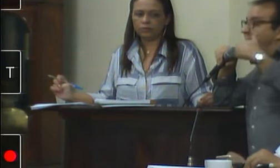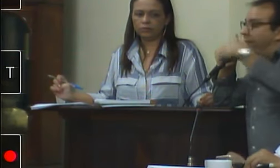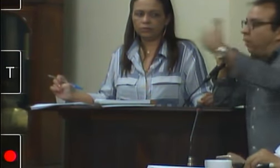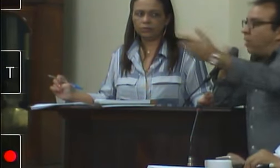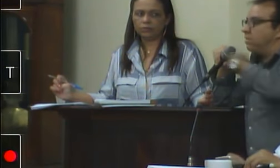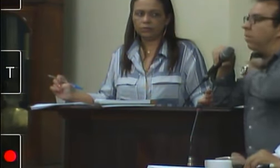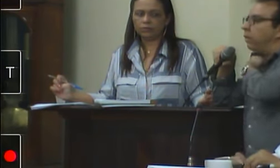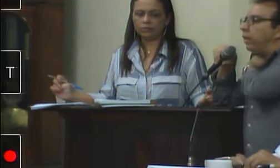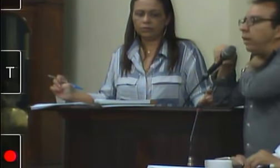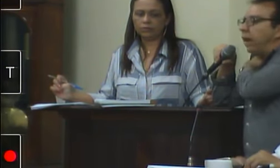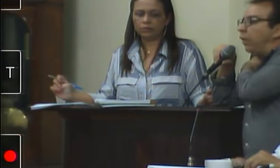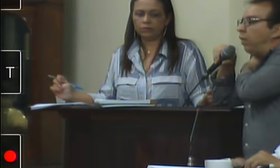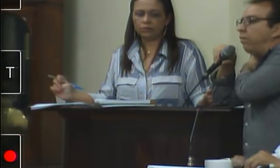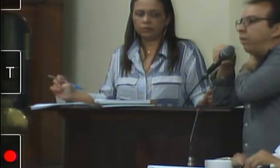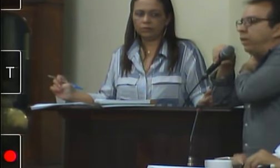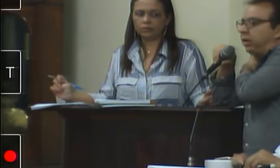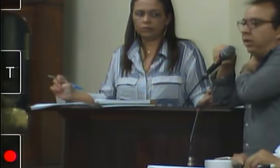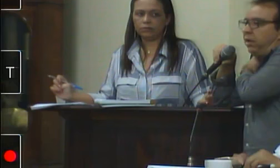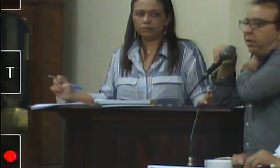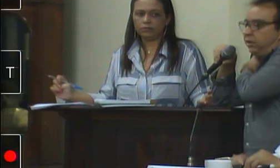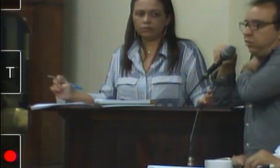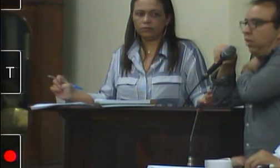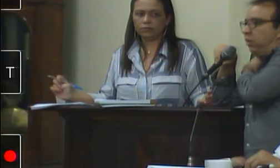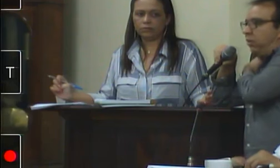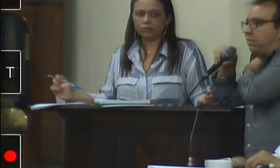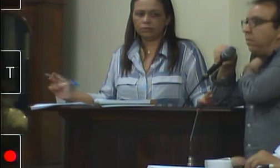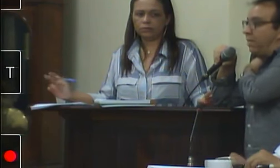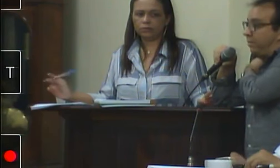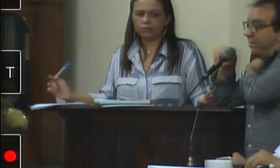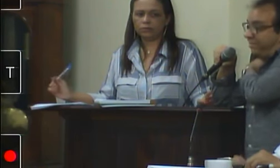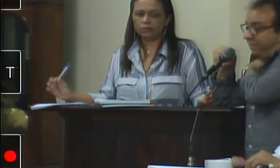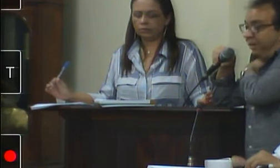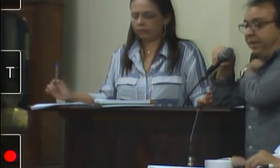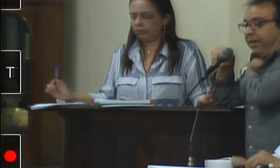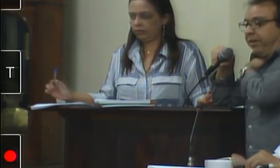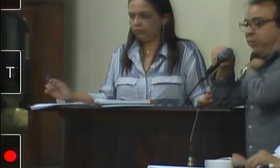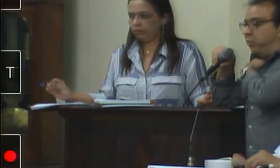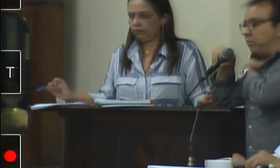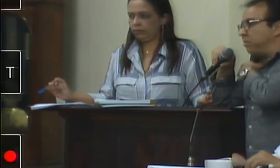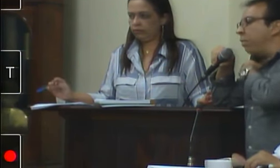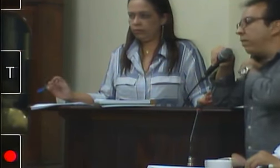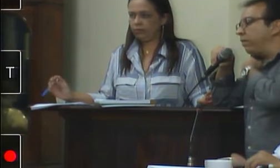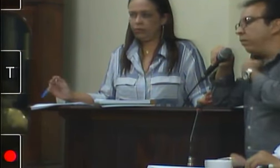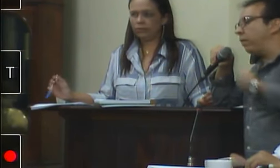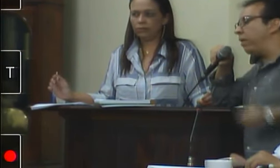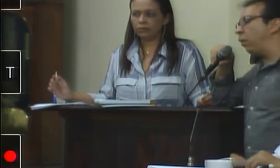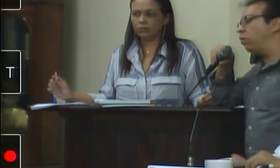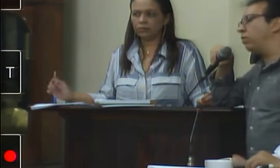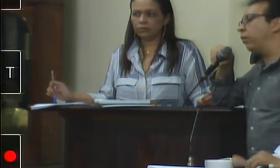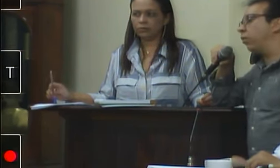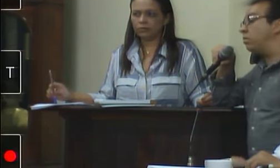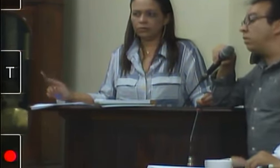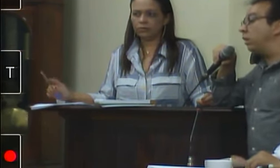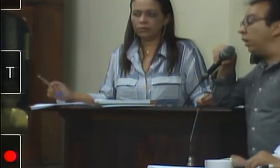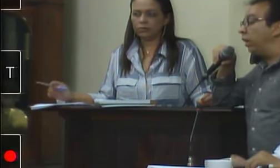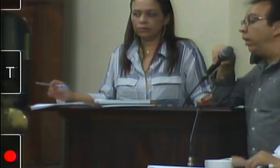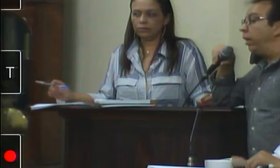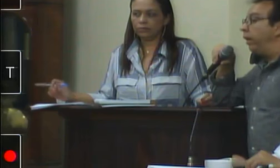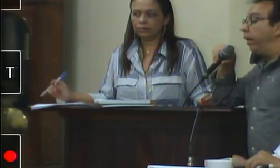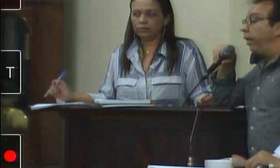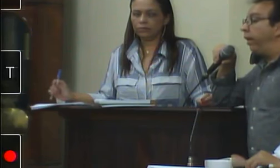para adequação, né? Tá, a nova política nacional de atenção básica. Mas, assim, os municípios são meio temerosos a não